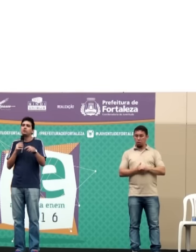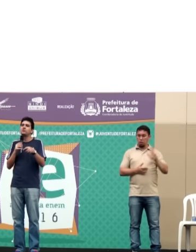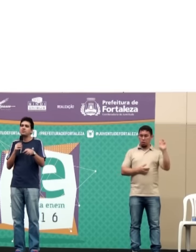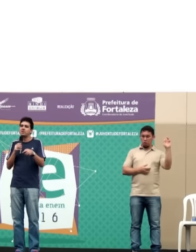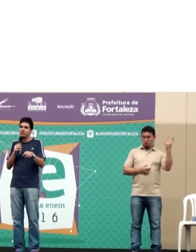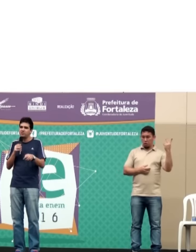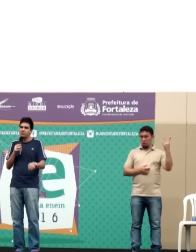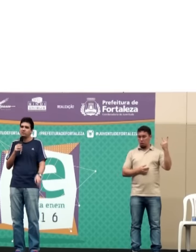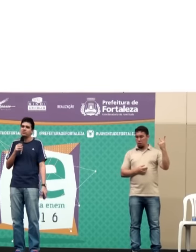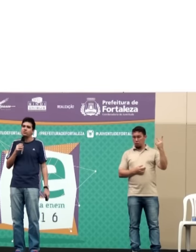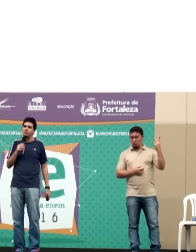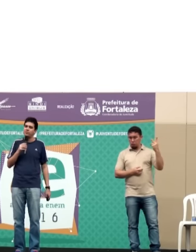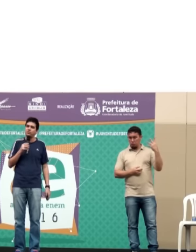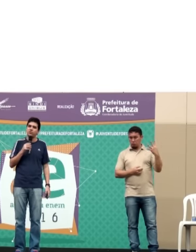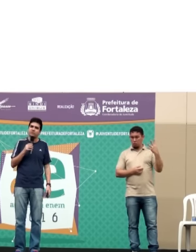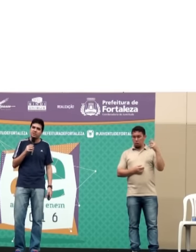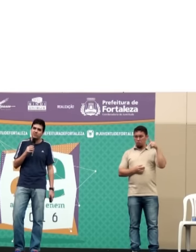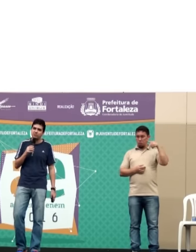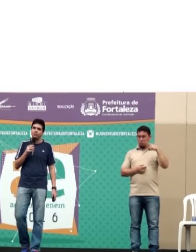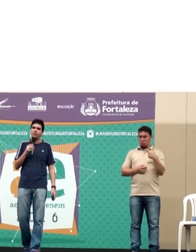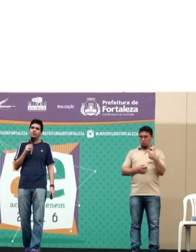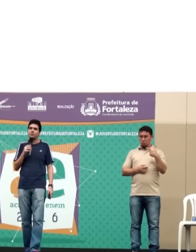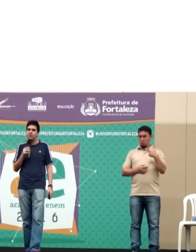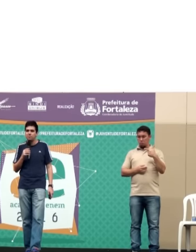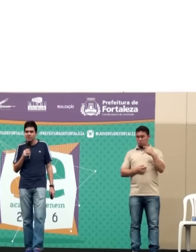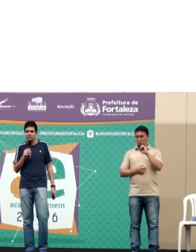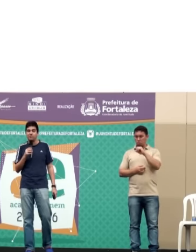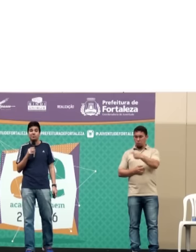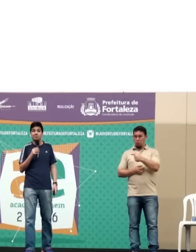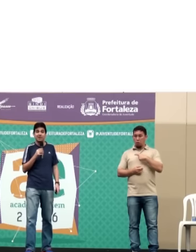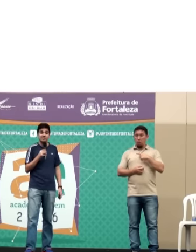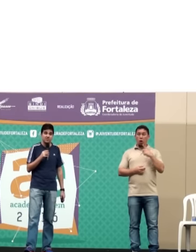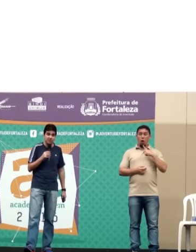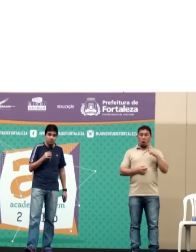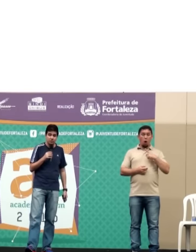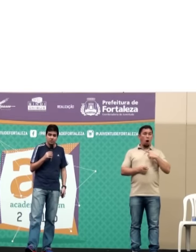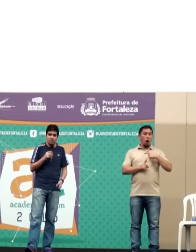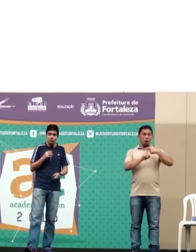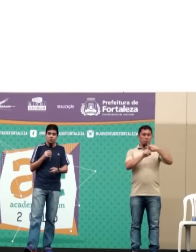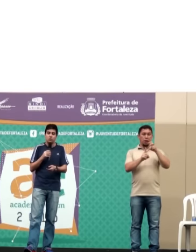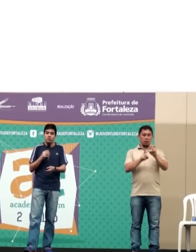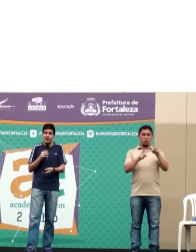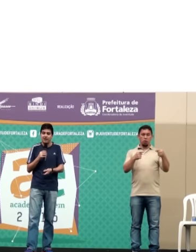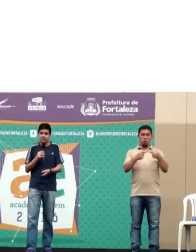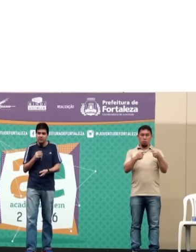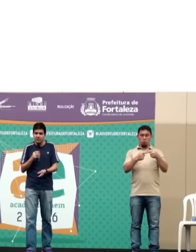H4P2O7. Nos três, o número de oxidação do fósforo é o mesmo, mais